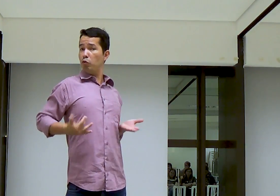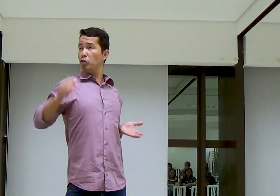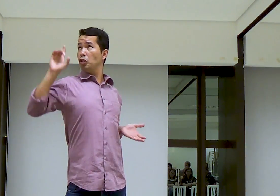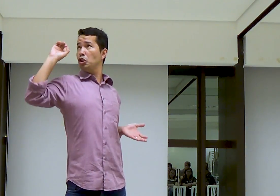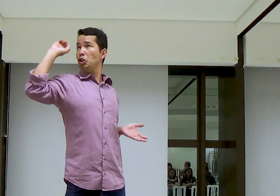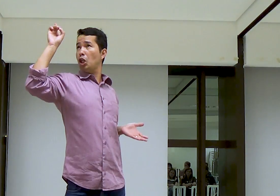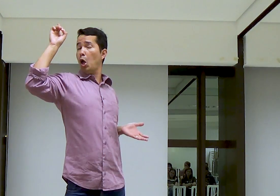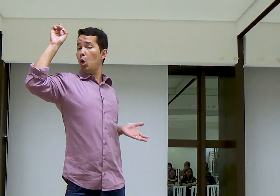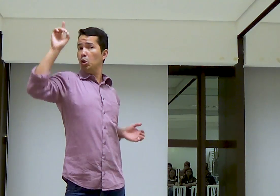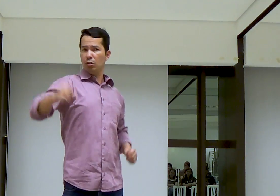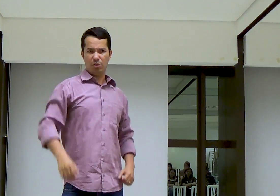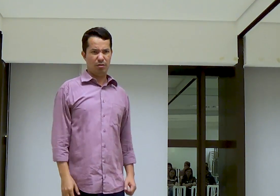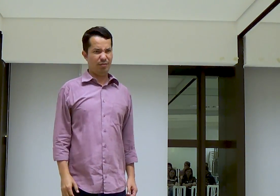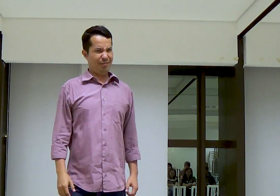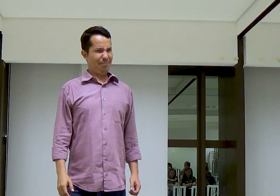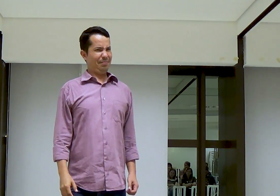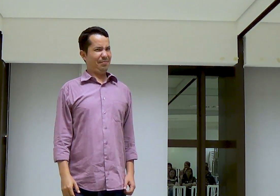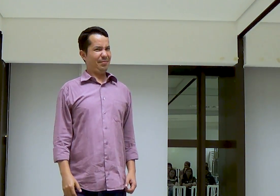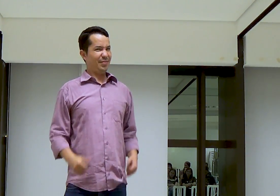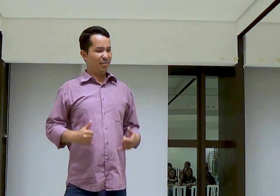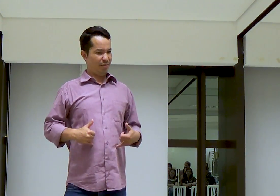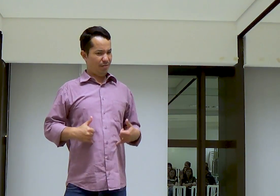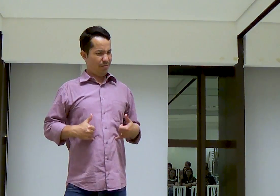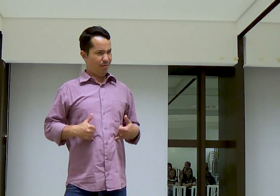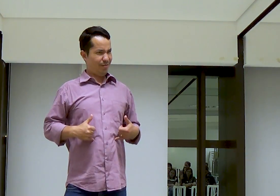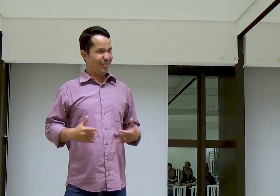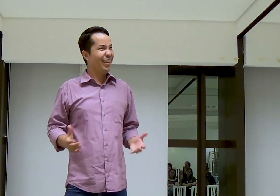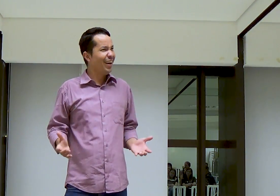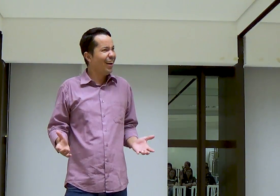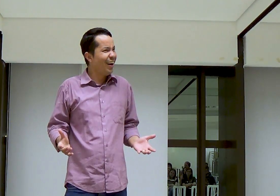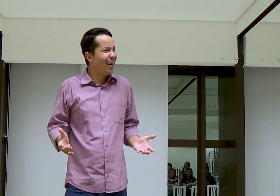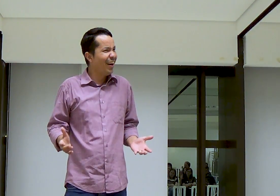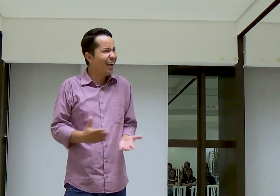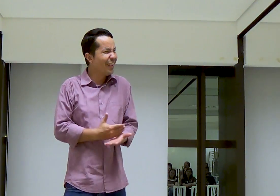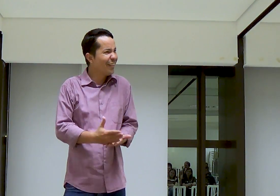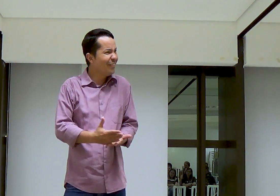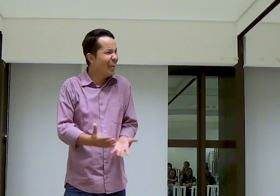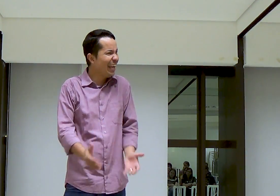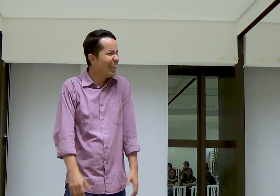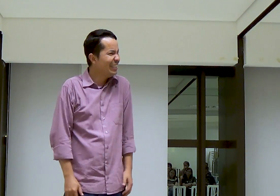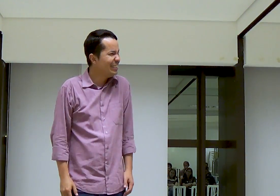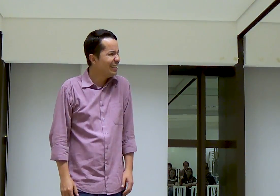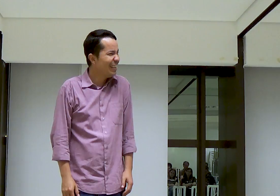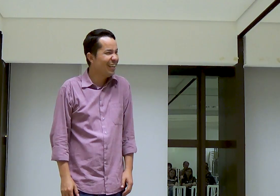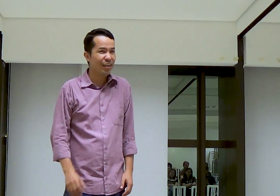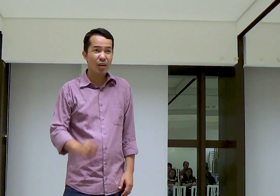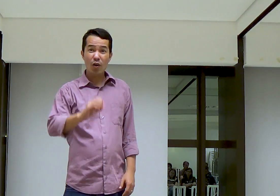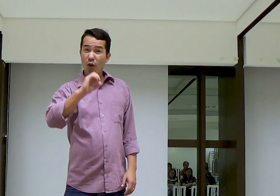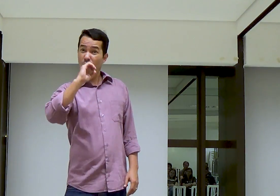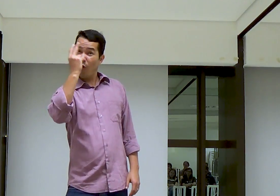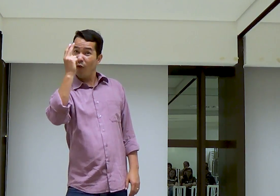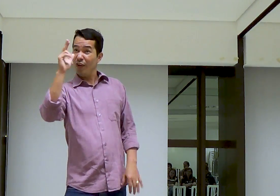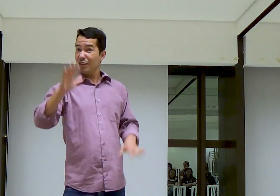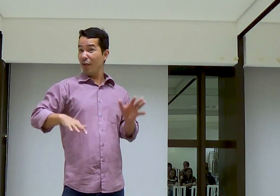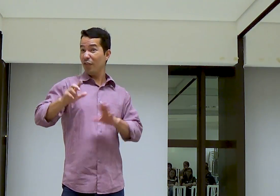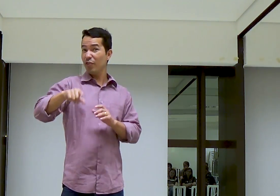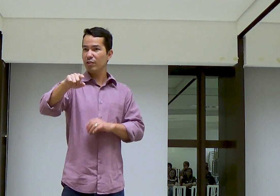eu sei, já sou servo, tenho servido a Deus. E você está agindo de uma forma incrivelmente